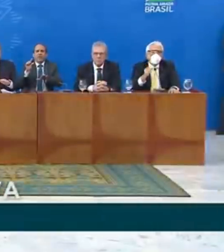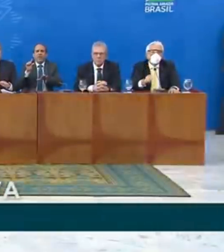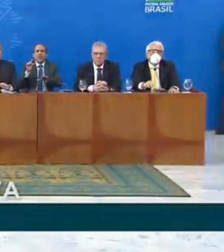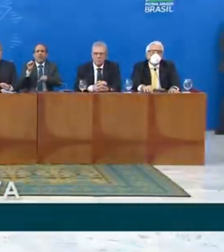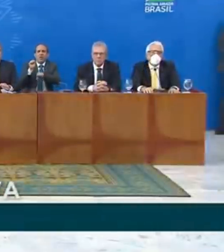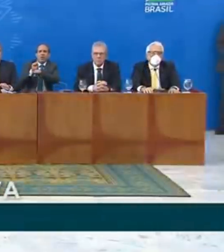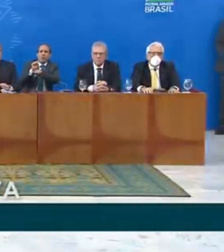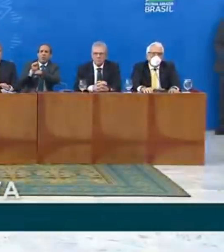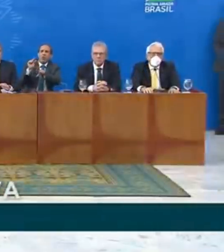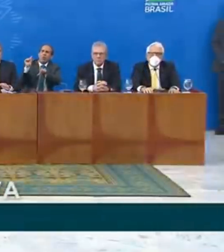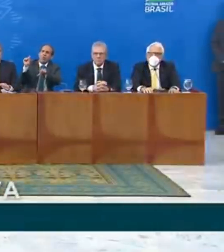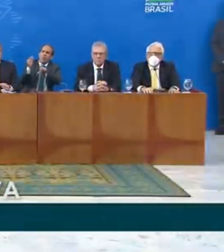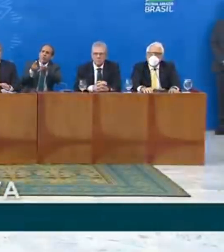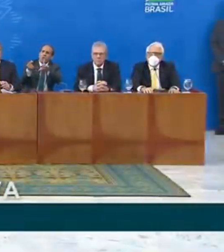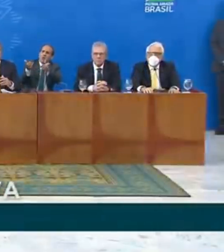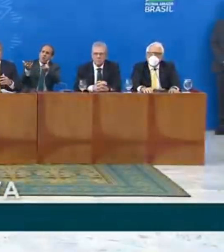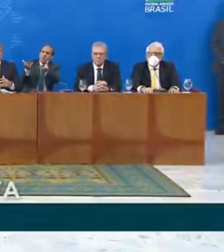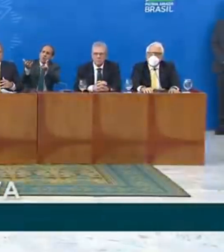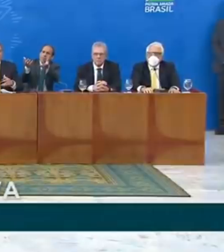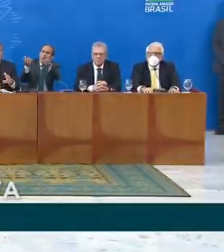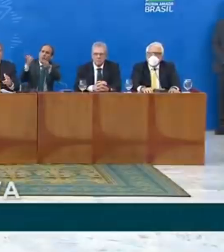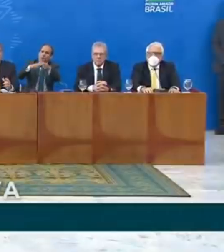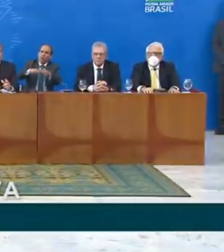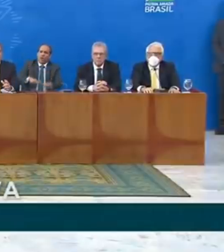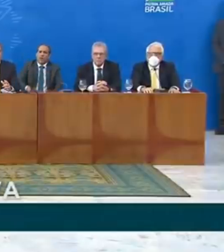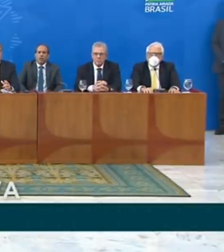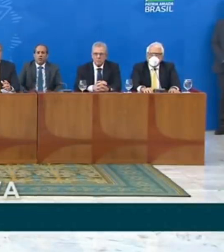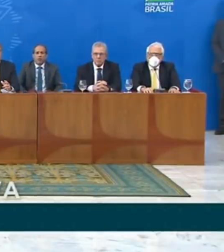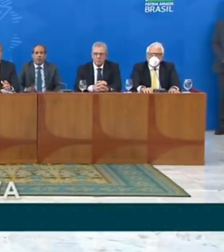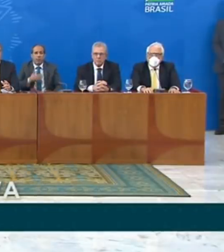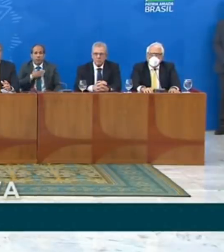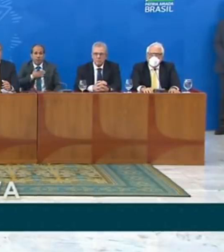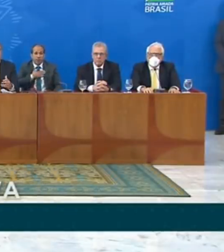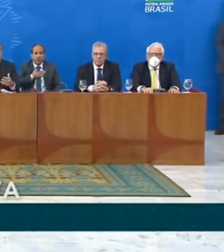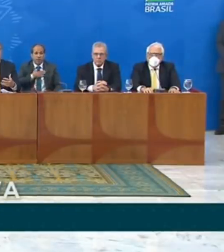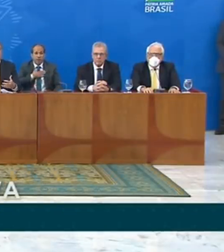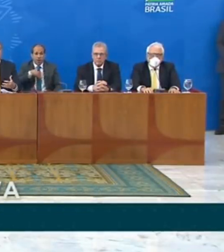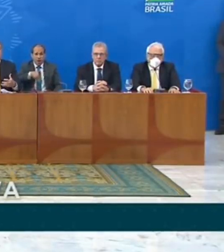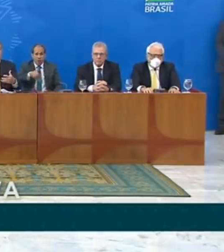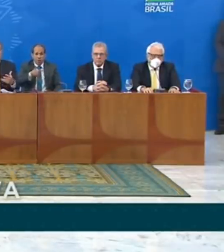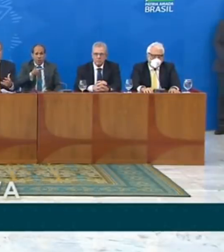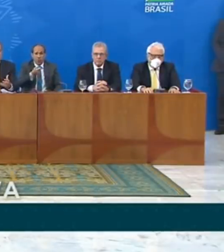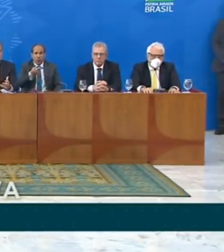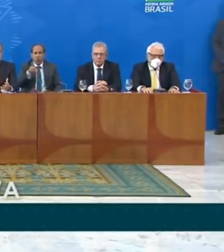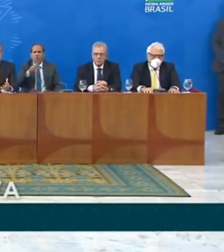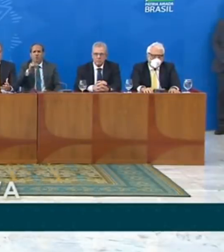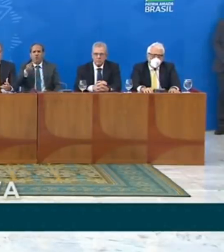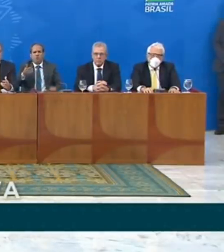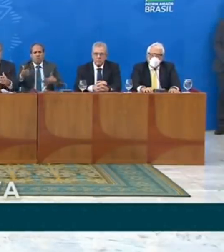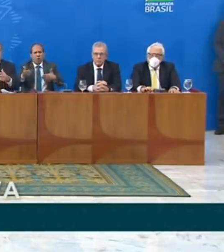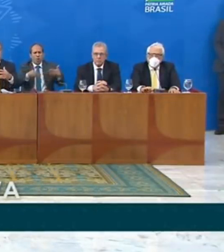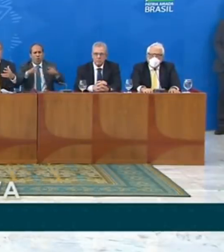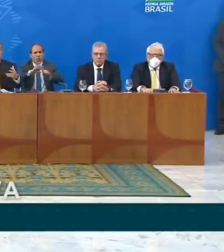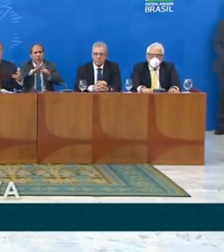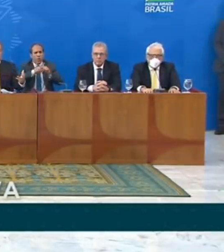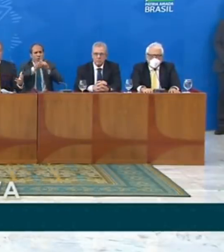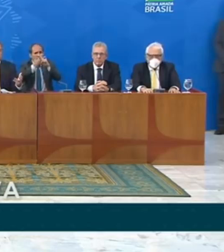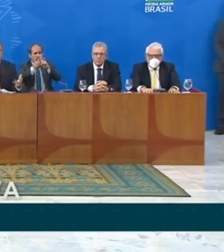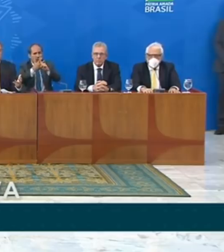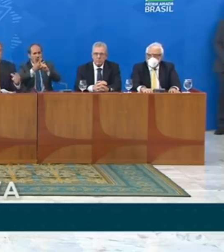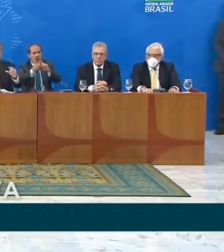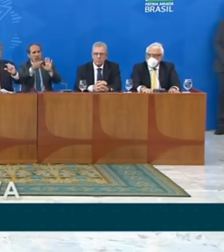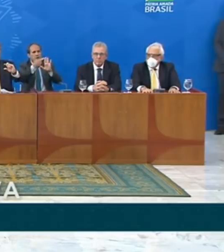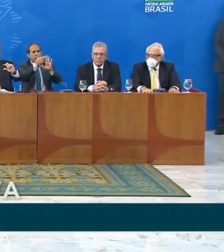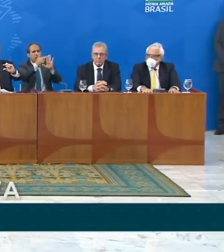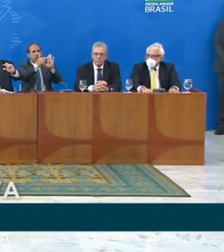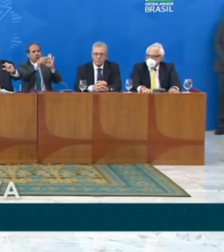essa retomada do crescimento. A economia crescendo esse ano, a arrecadação deve subir bastante, esses parâmetros vão mostrar